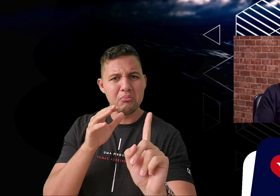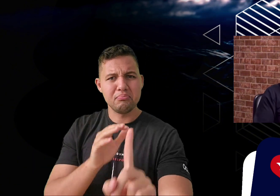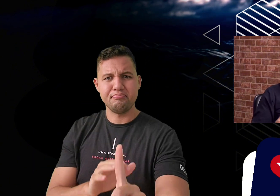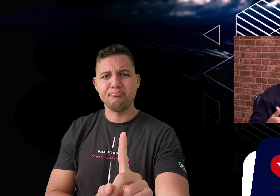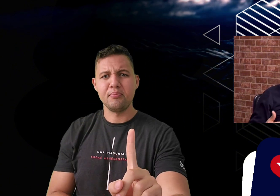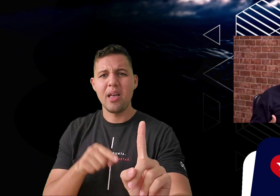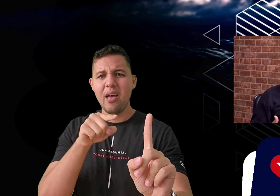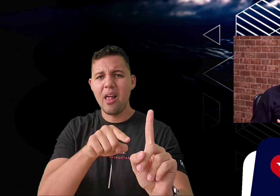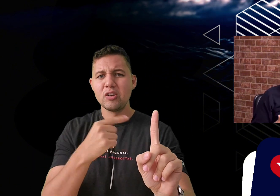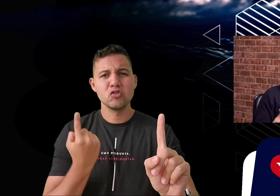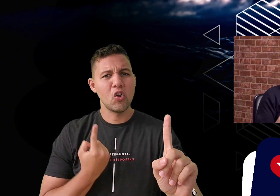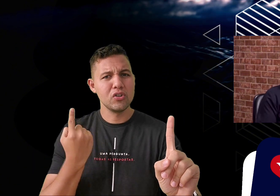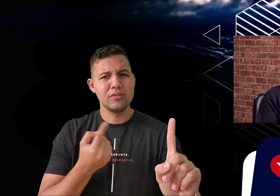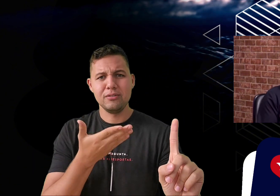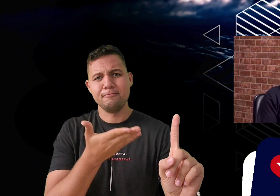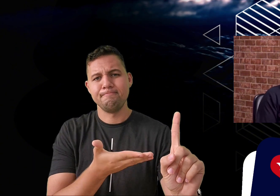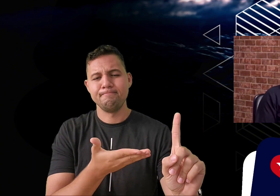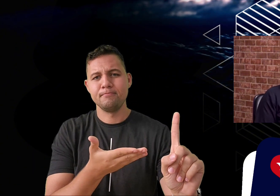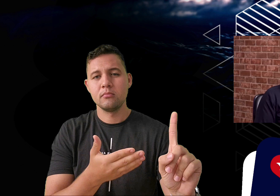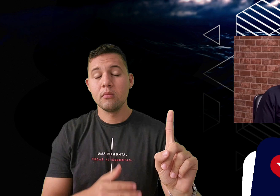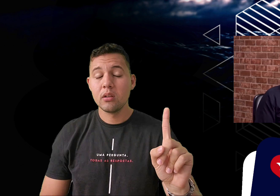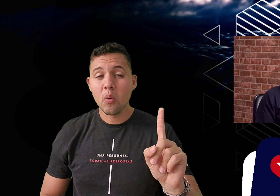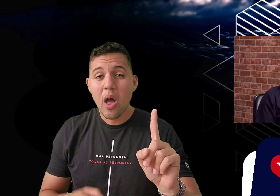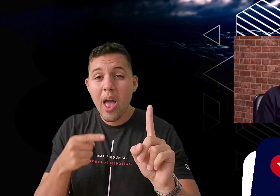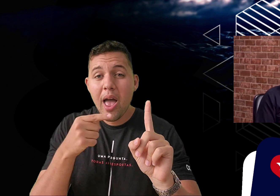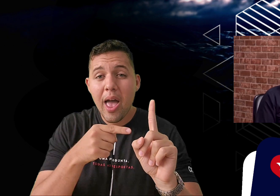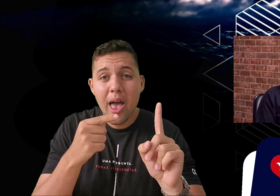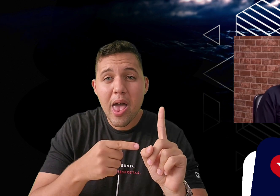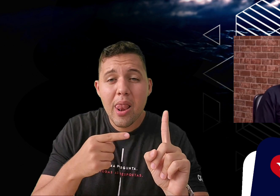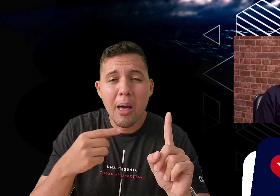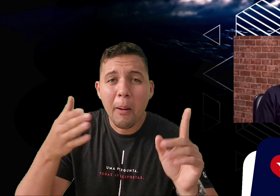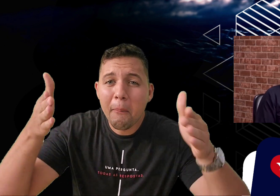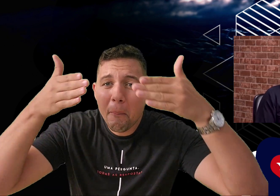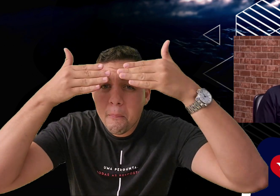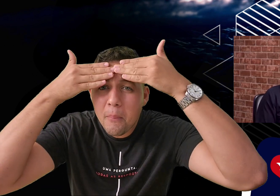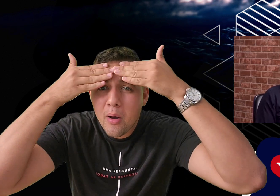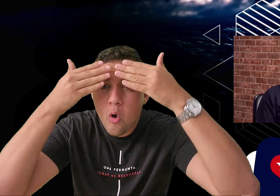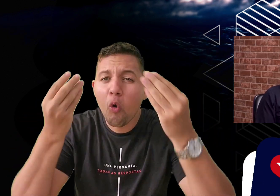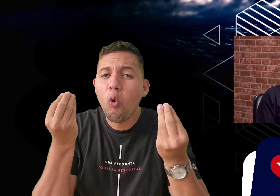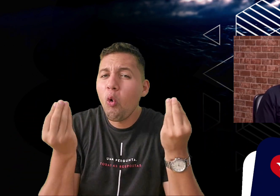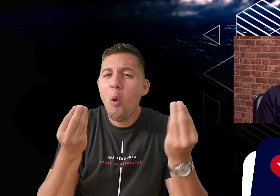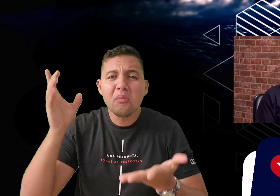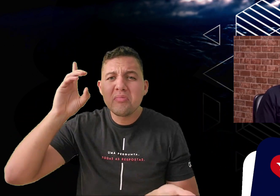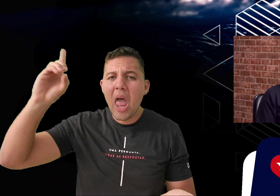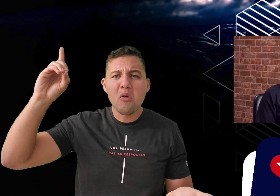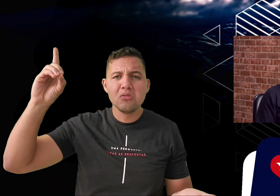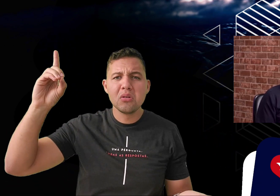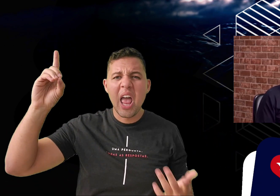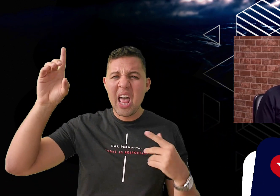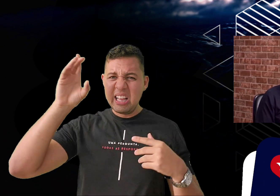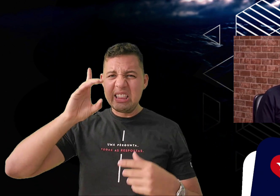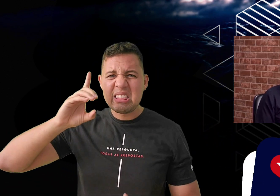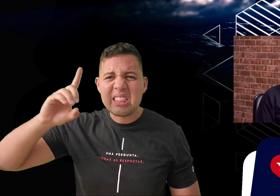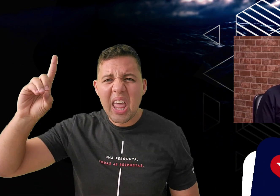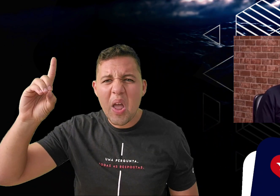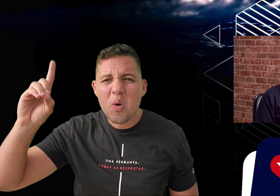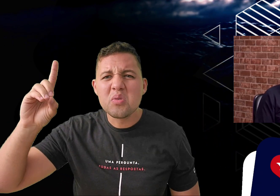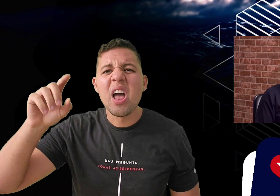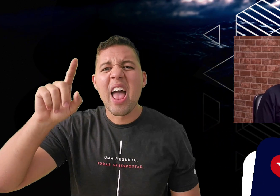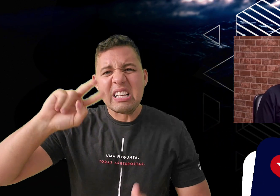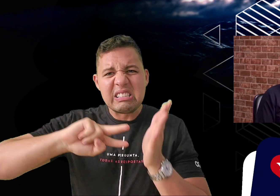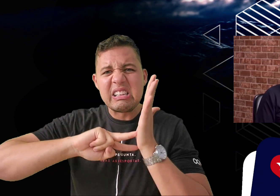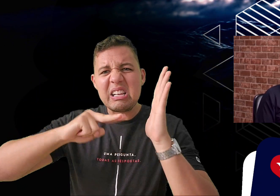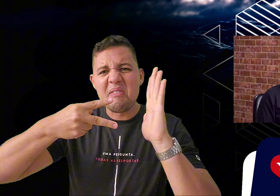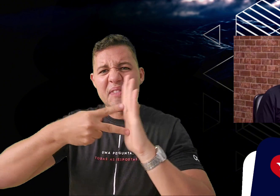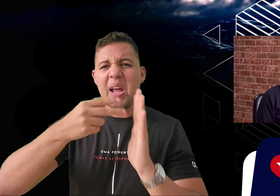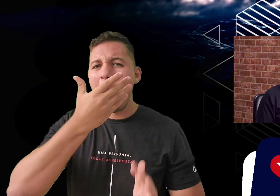muito longe de compreender que Deus é esse. Como assim Deus? Pai? Que pai? Eu não tive pai.